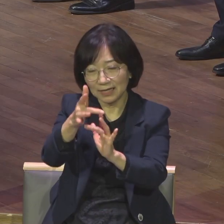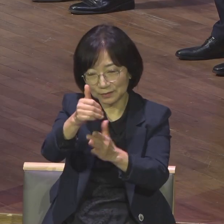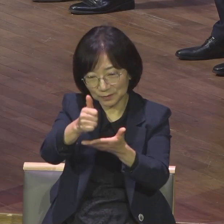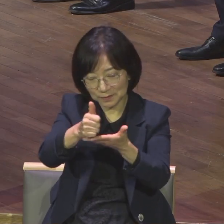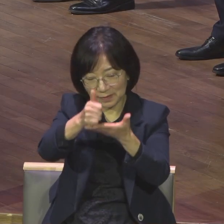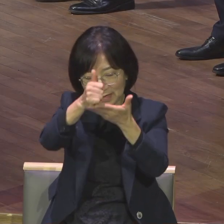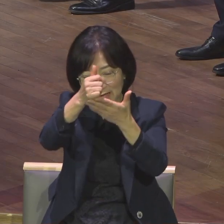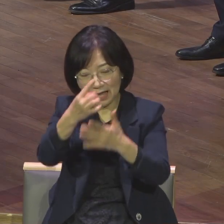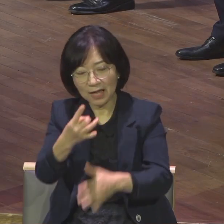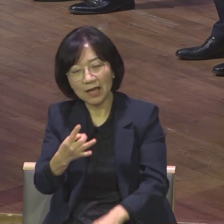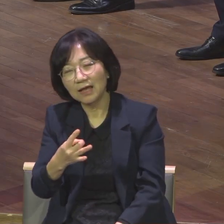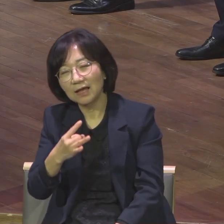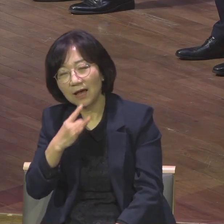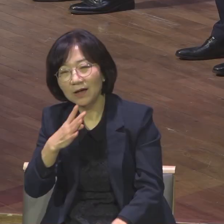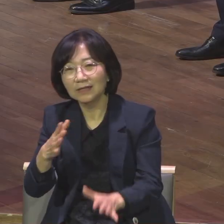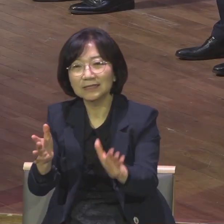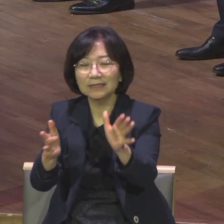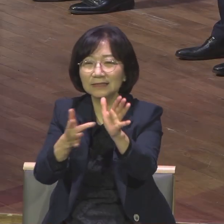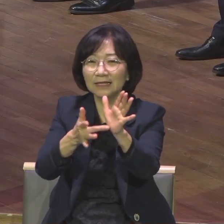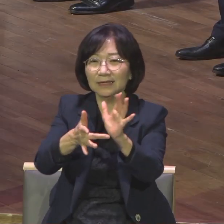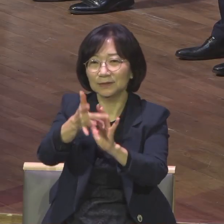오직